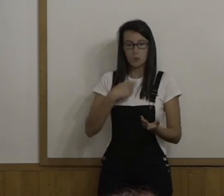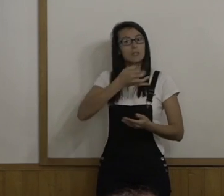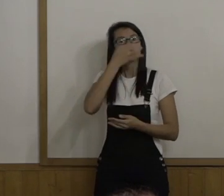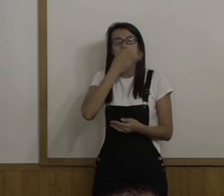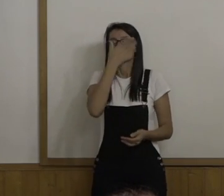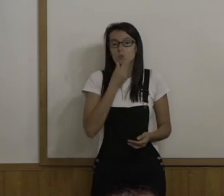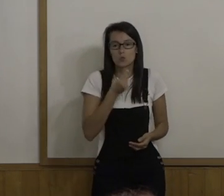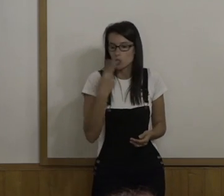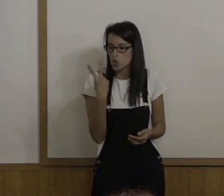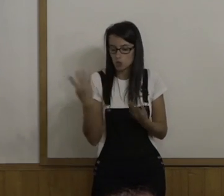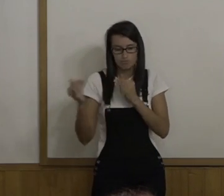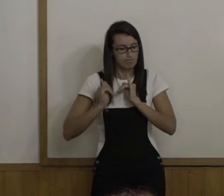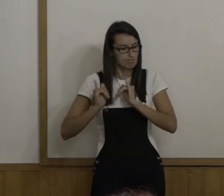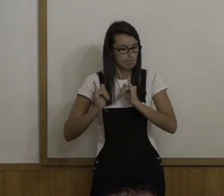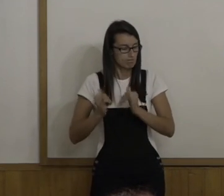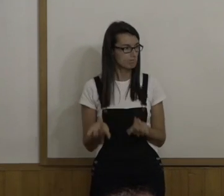muy bonita los dos.